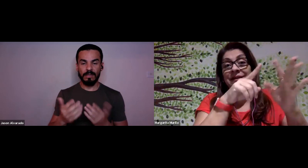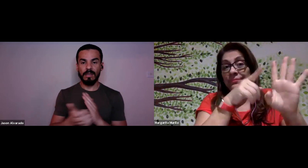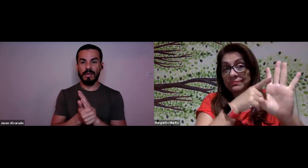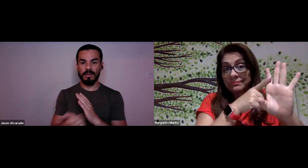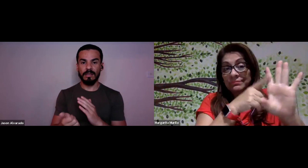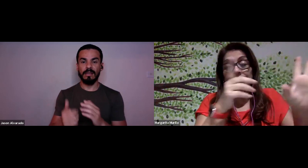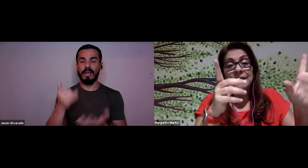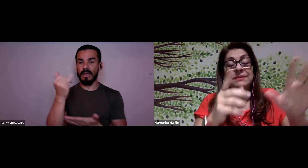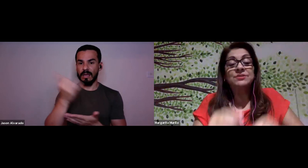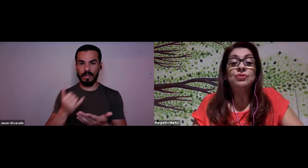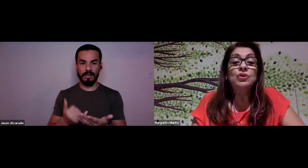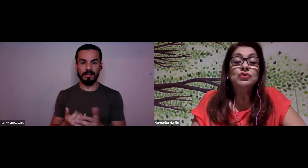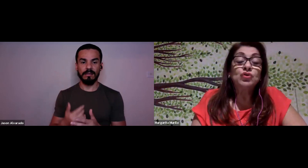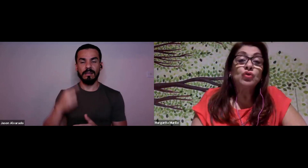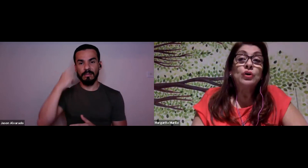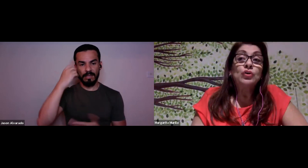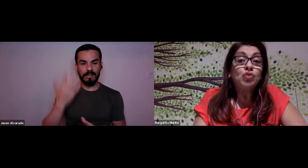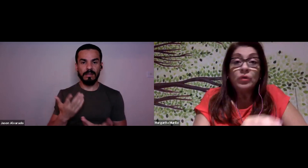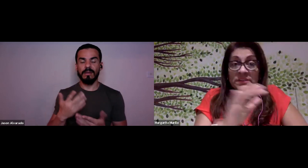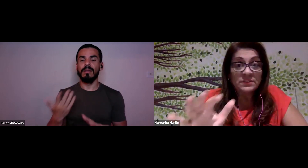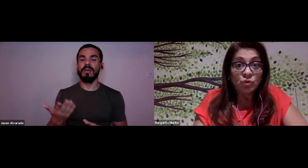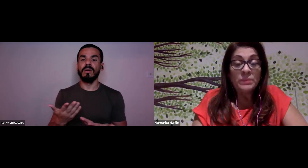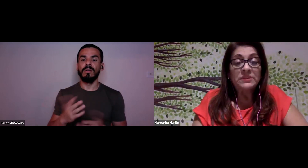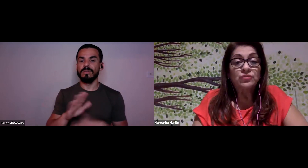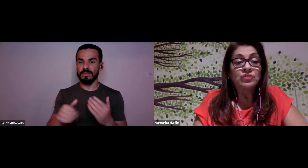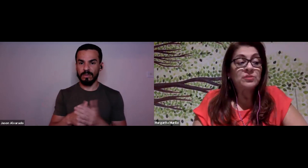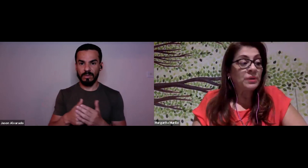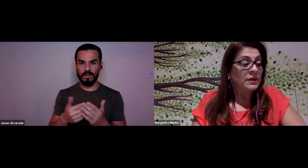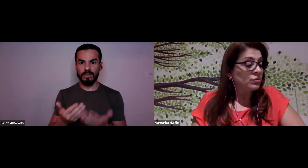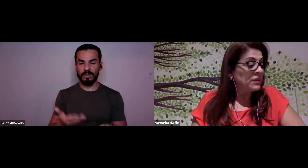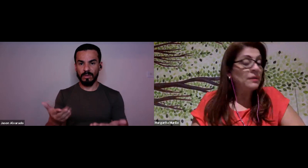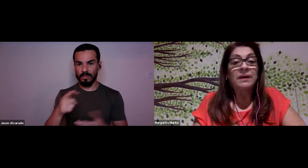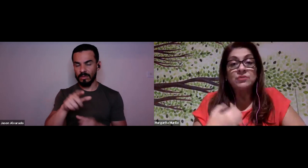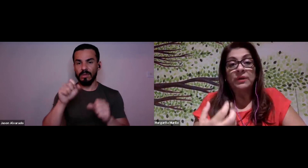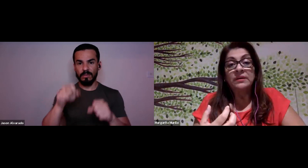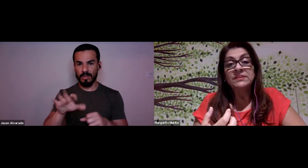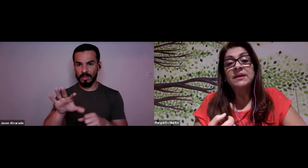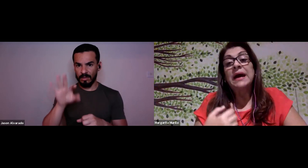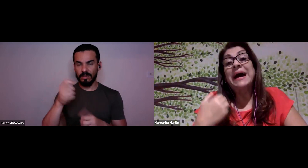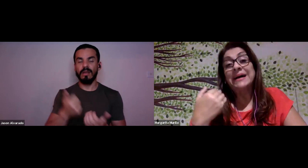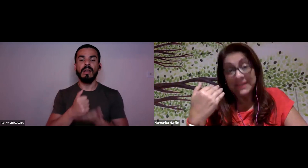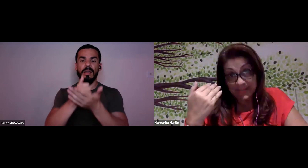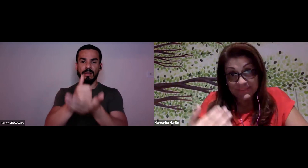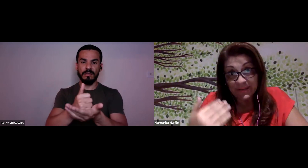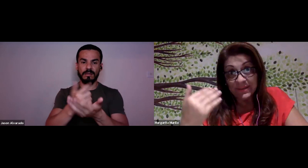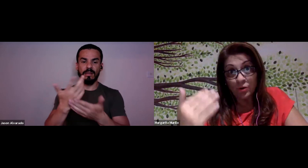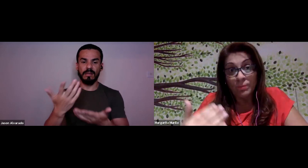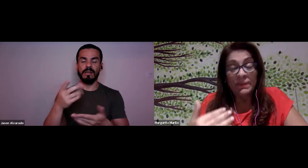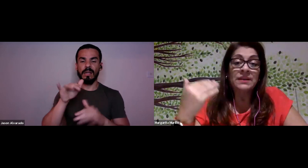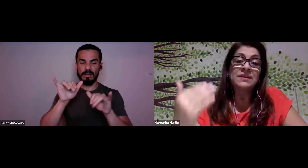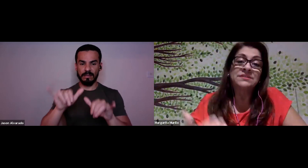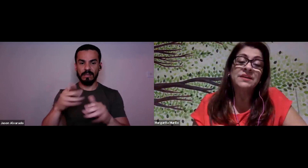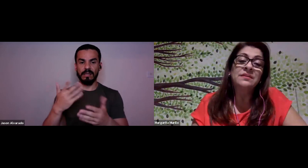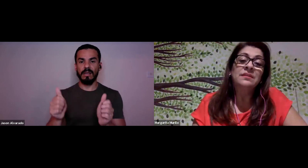arte meditación son todas esas documentos que ustedes pueden encontrar van a ayudarles a estar